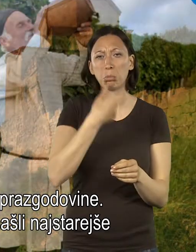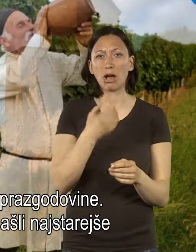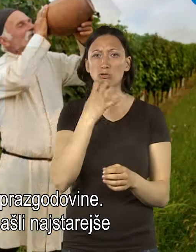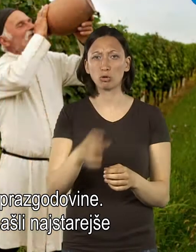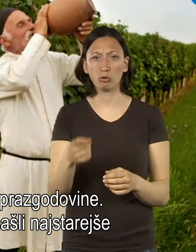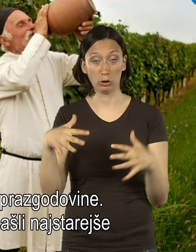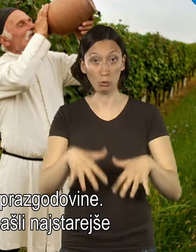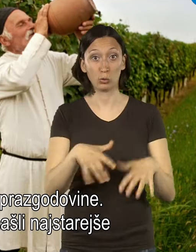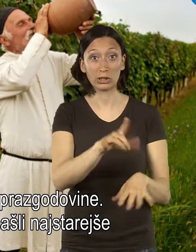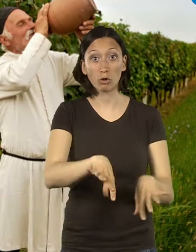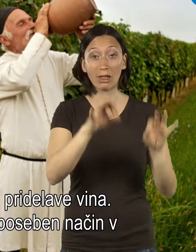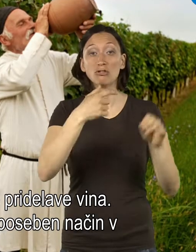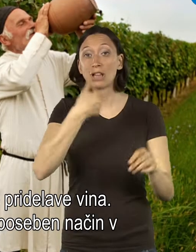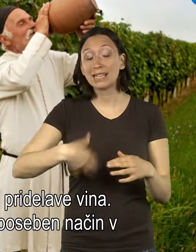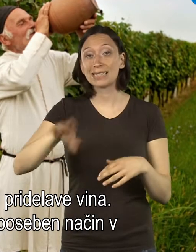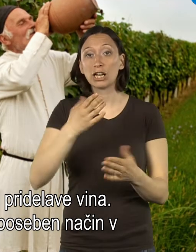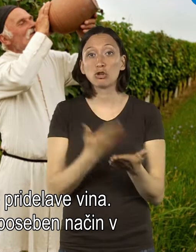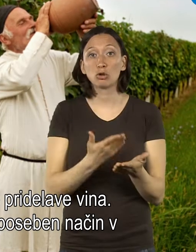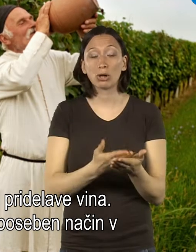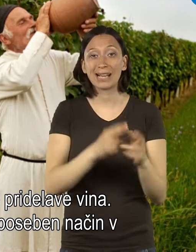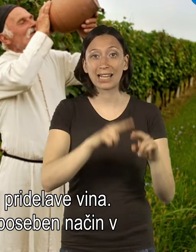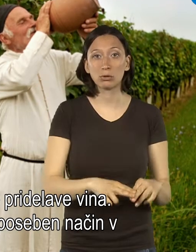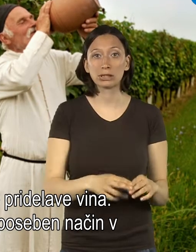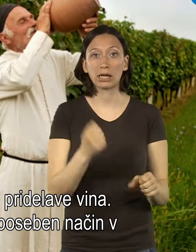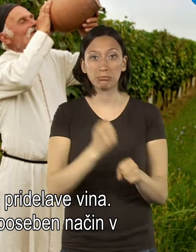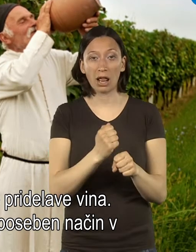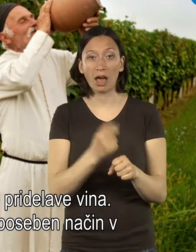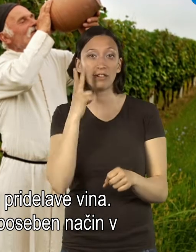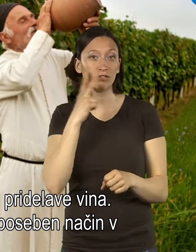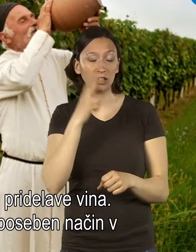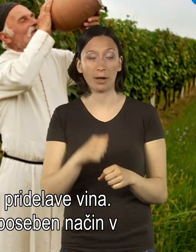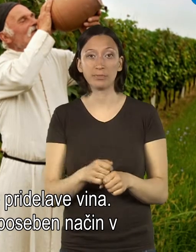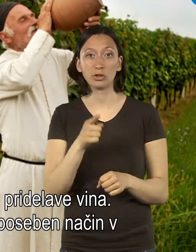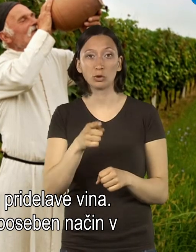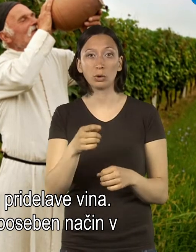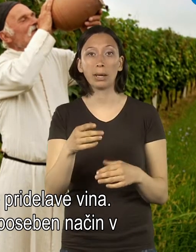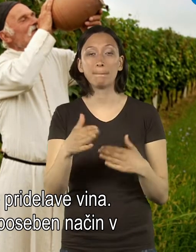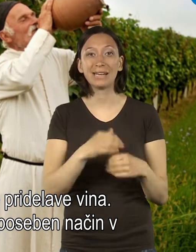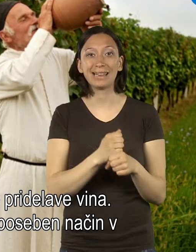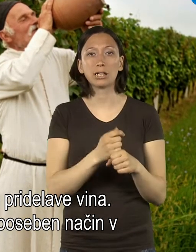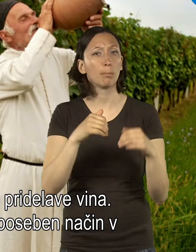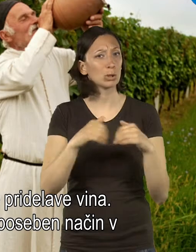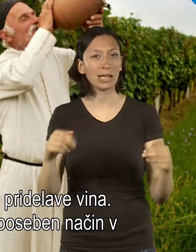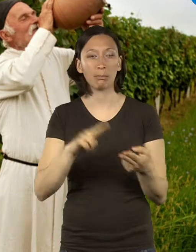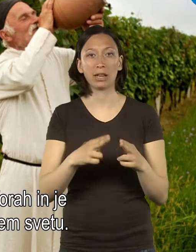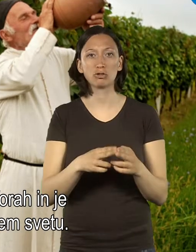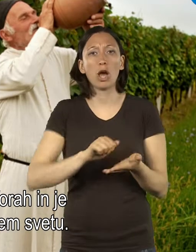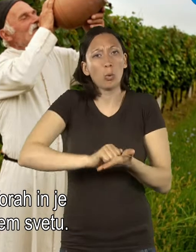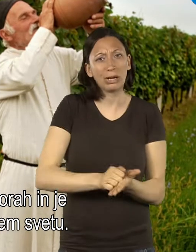Gruziji so našli najstarejše dokazane ostanke pridelave vina. To je pridelano na poseben način v glinenih